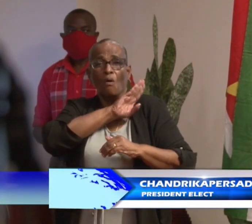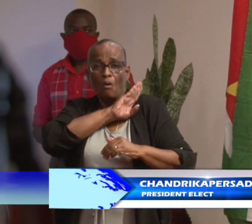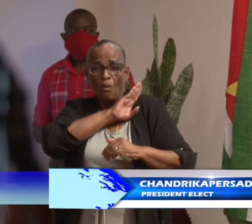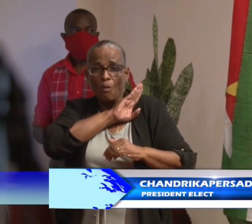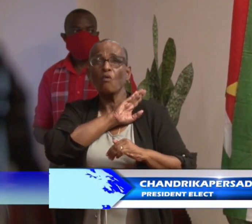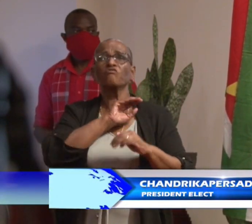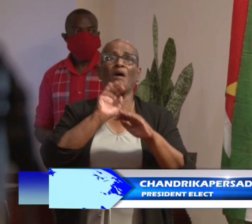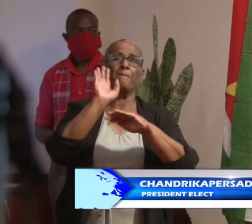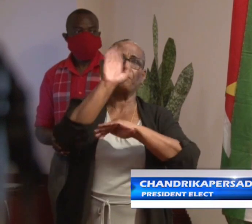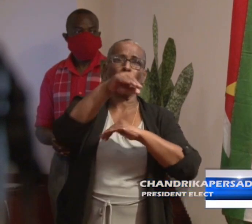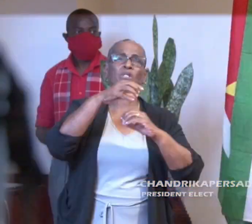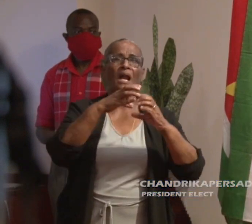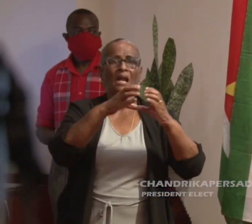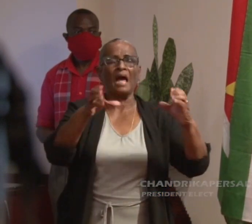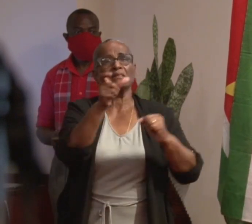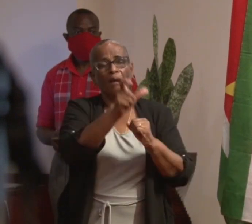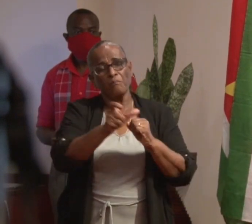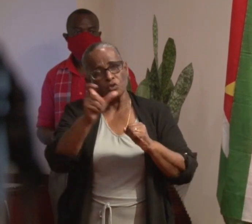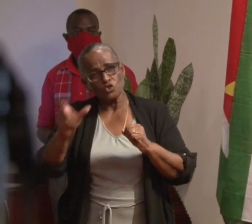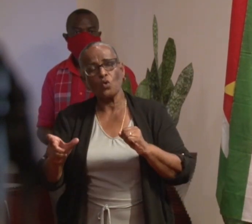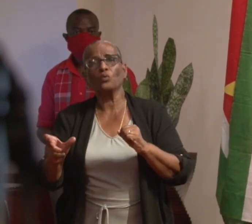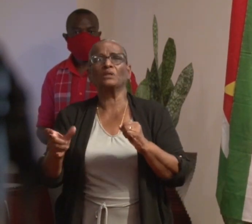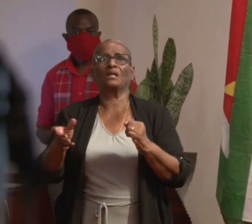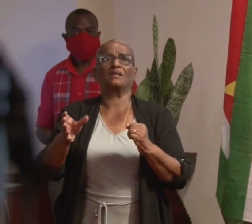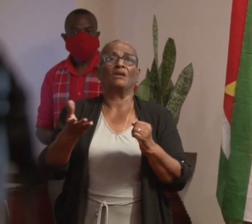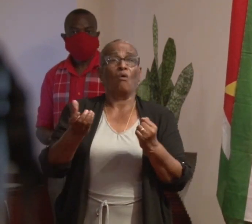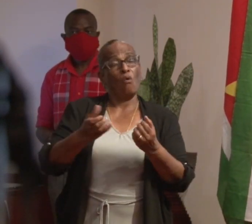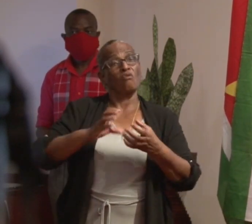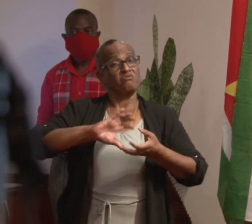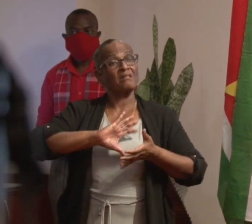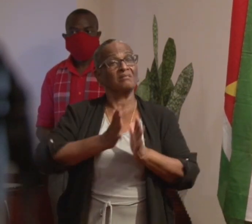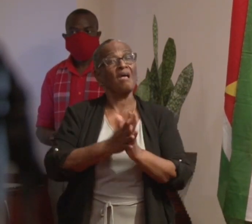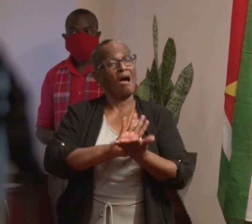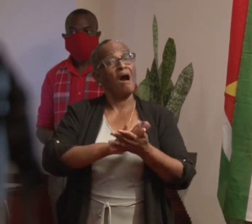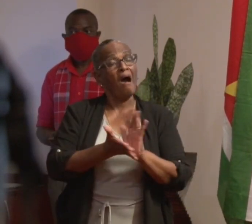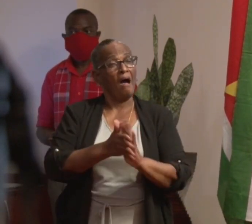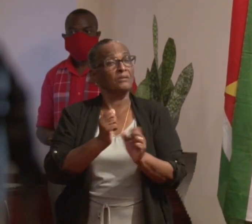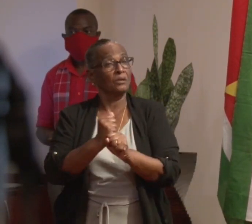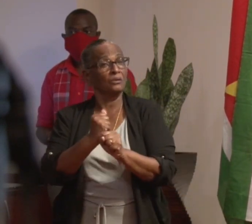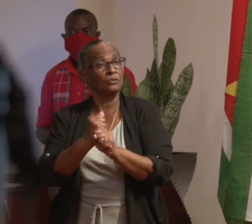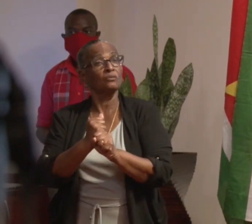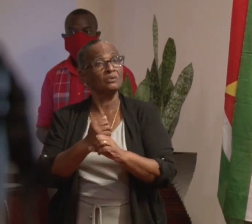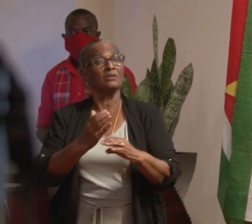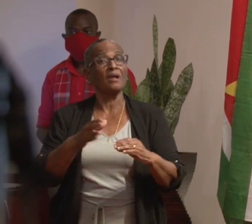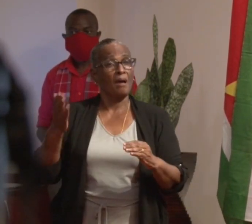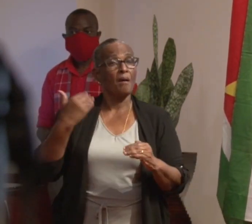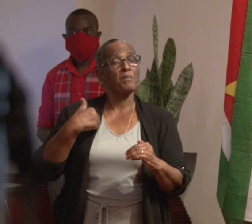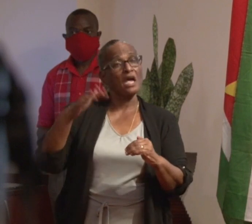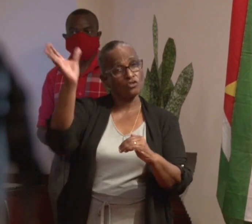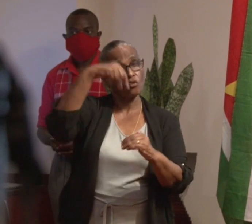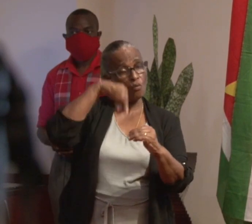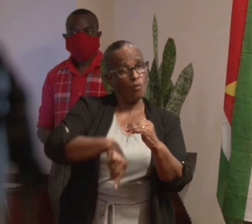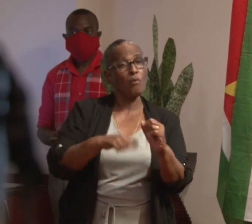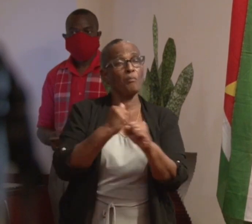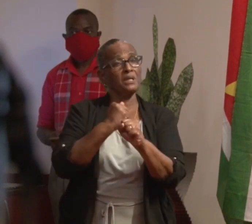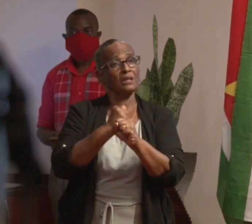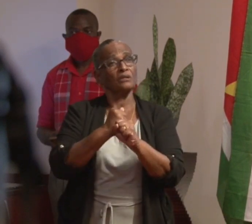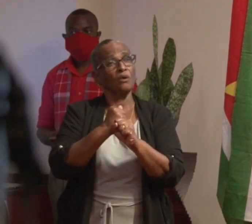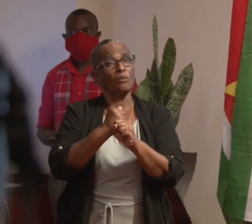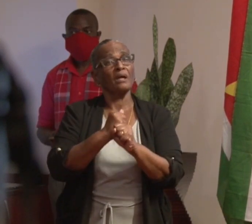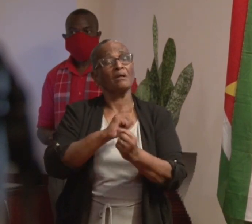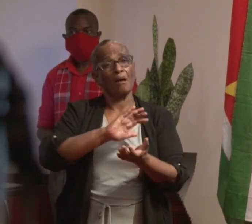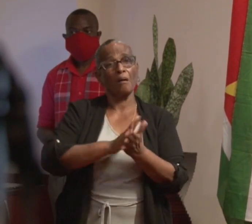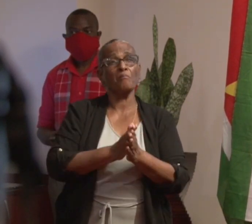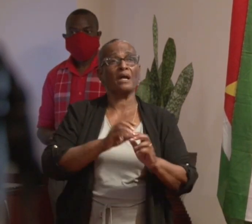van de diaspora-gemeenschap, ook op het niveau van business doen, zaken doen, investeerders aantrekken, creëren van afzetmarkten